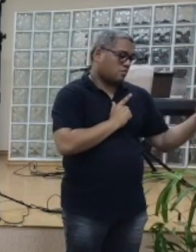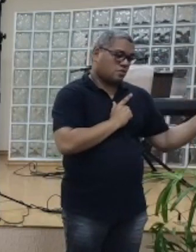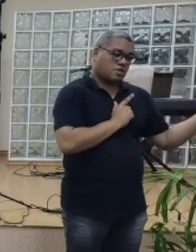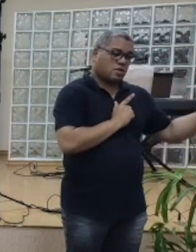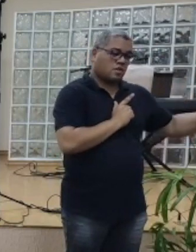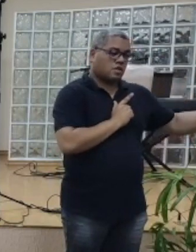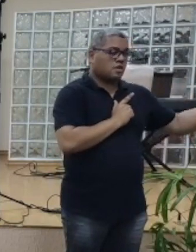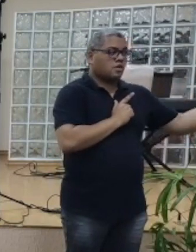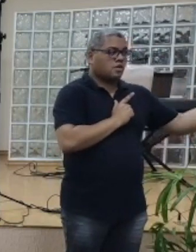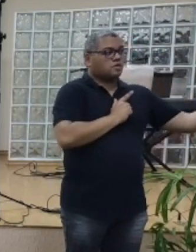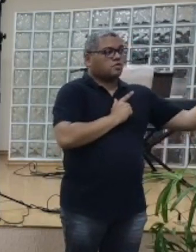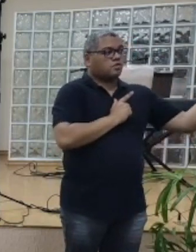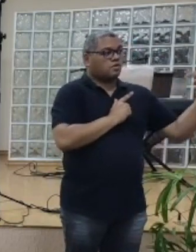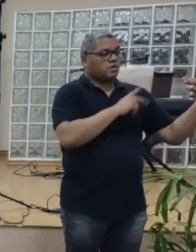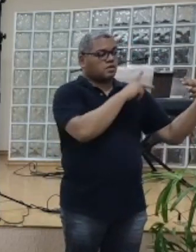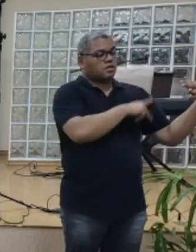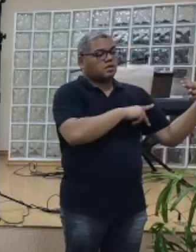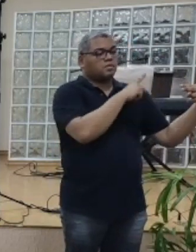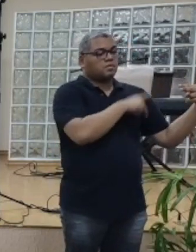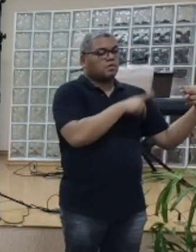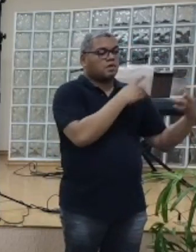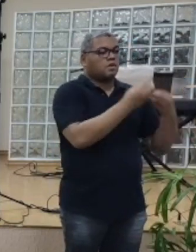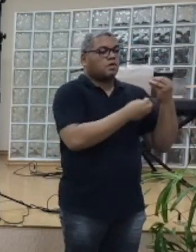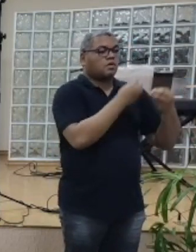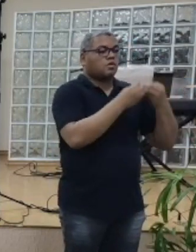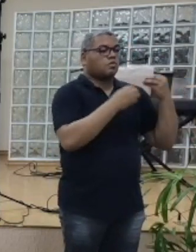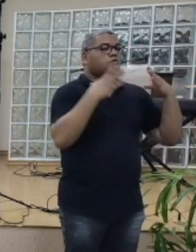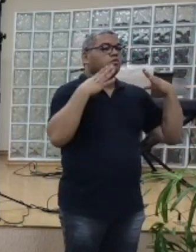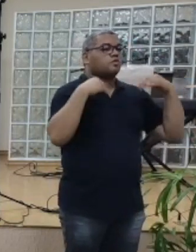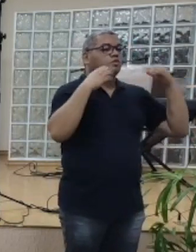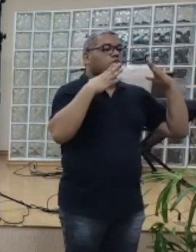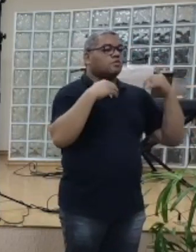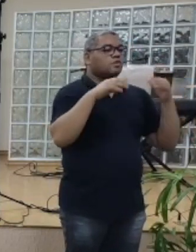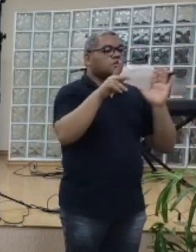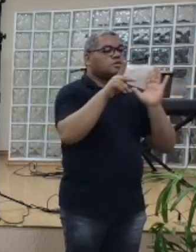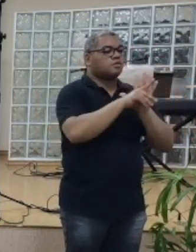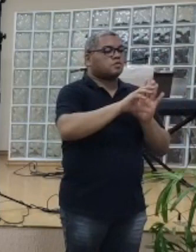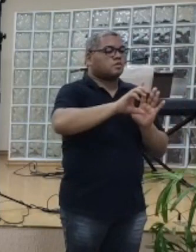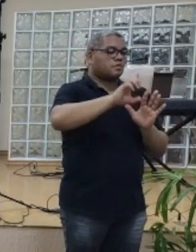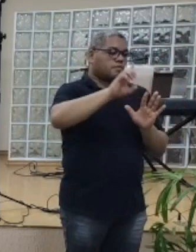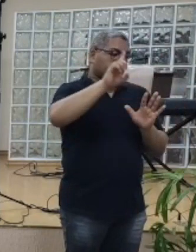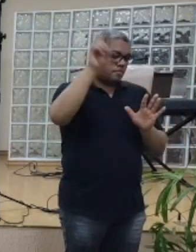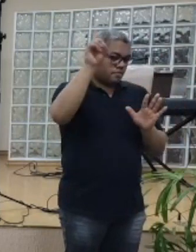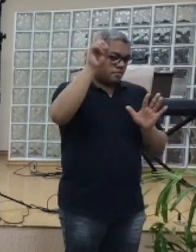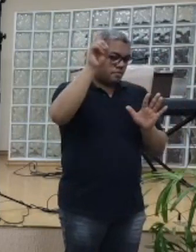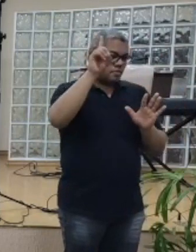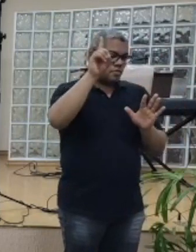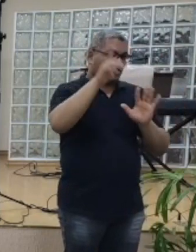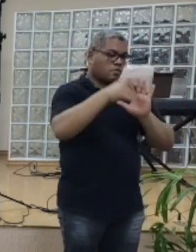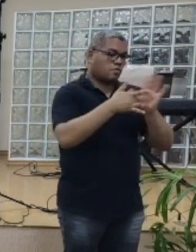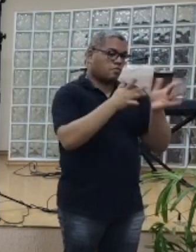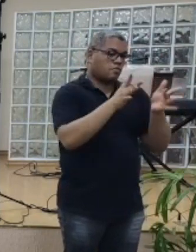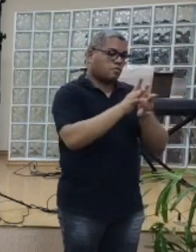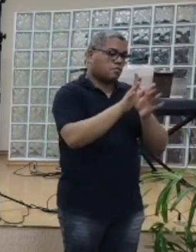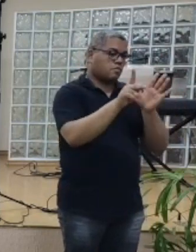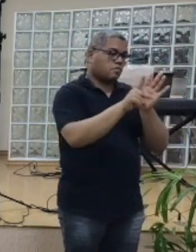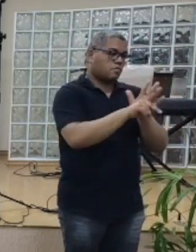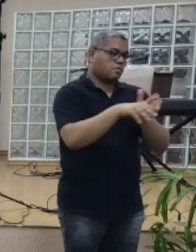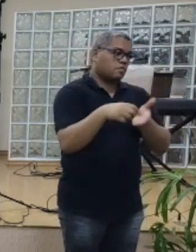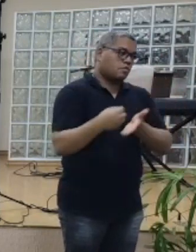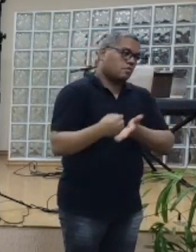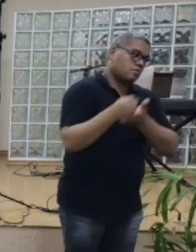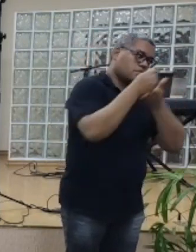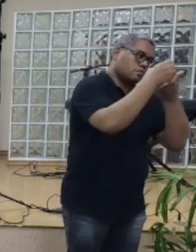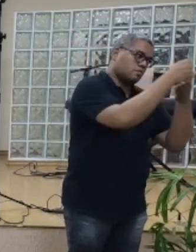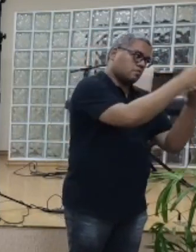Eles olharam para Paulo como se fosse um anjo de Deus, como se fosse o próprio Cristo trazendo a mensagem